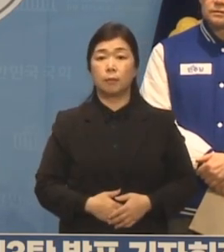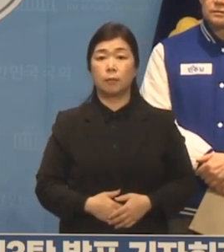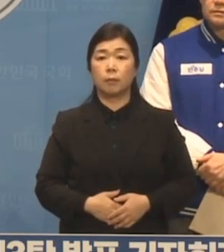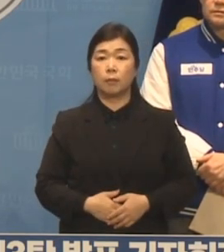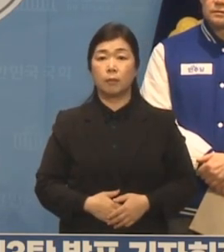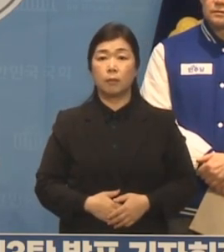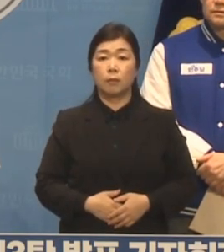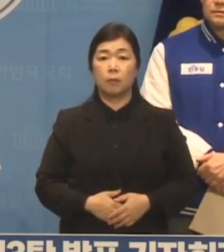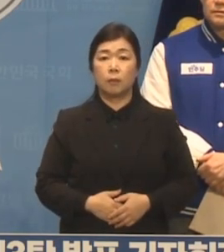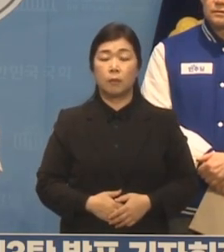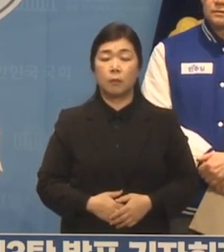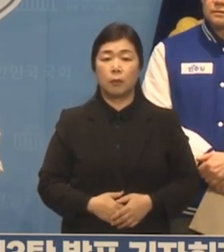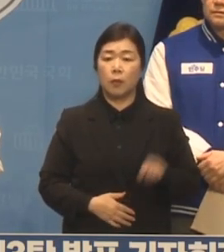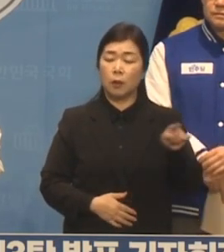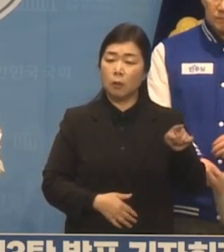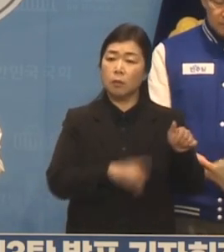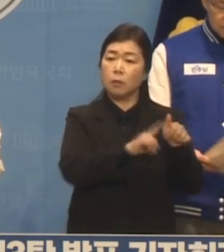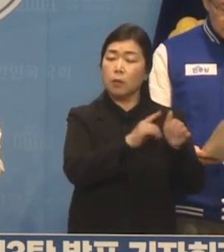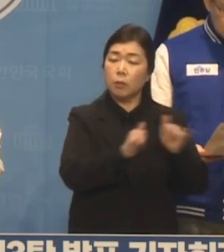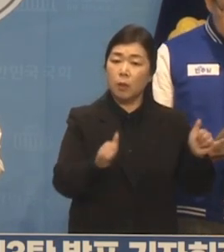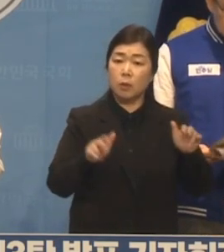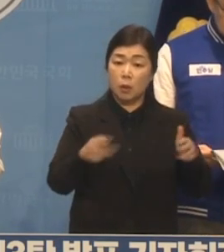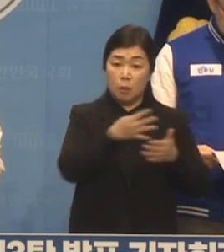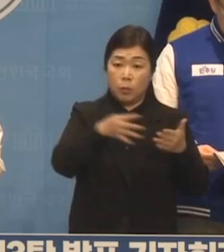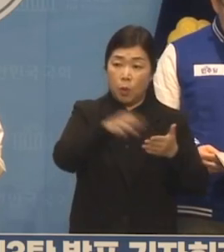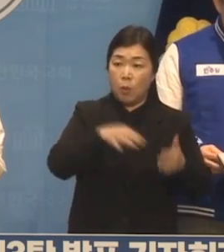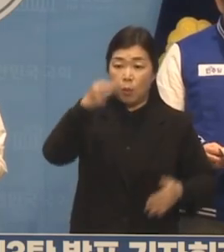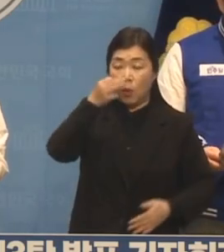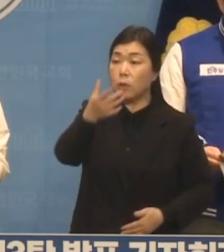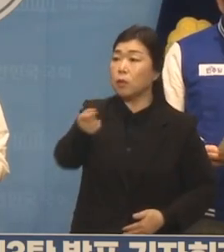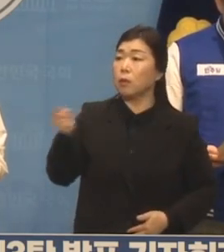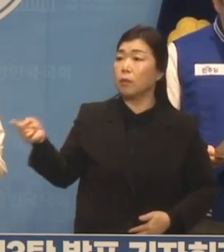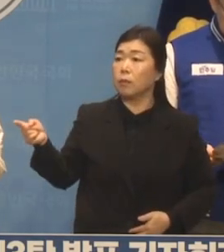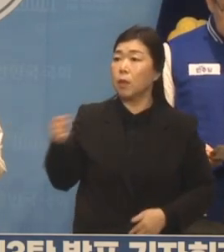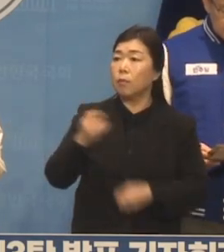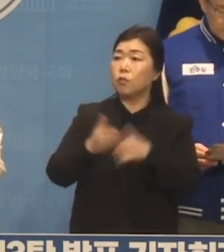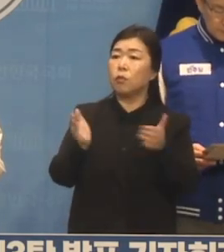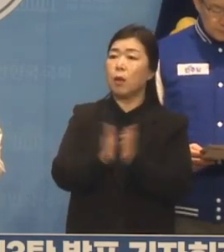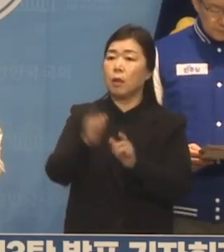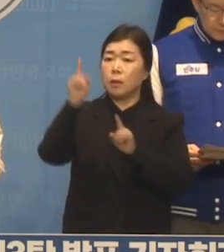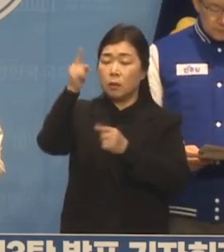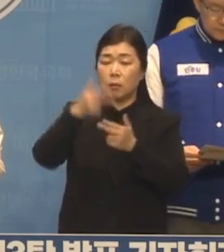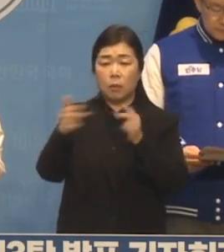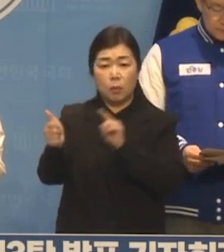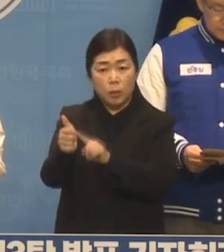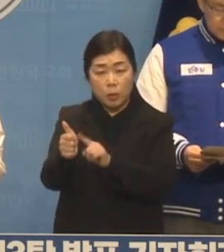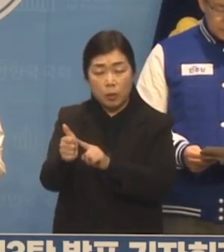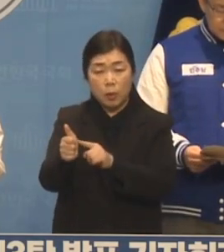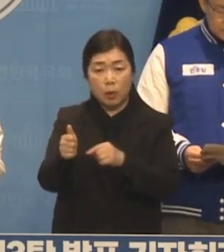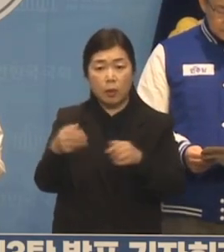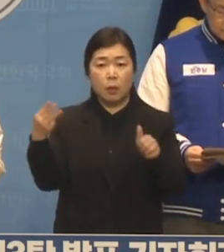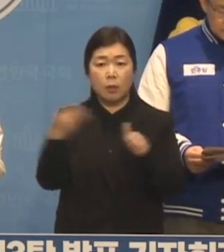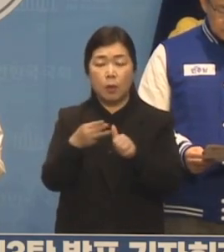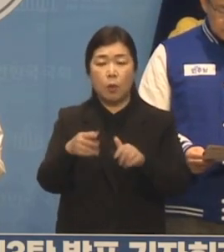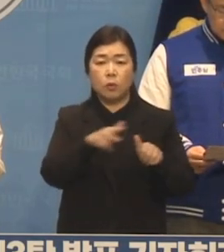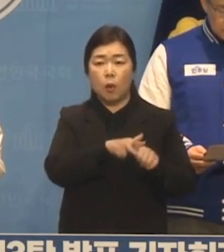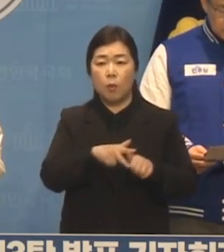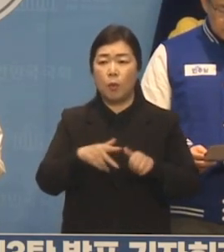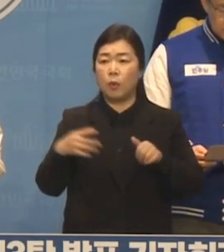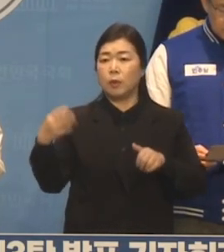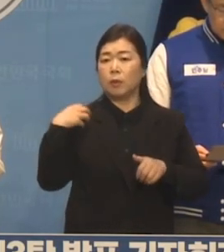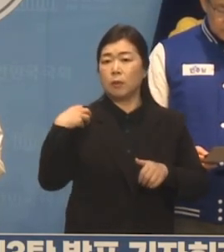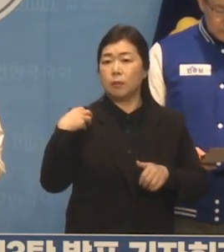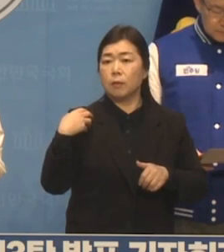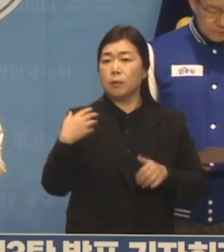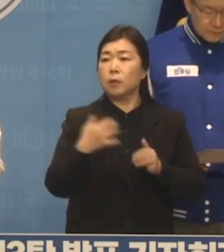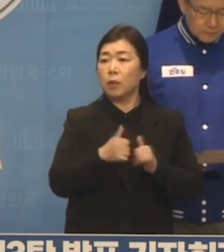있다고 합니다. 이 요원은 지금 표에 보여드리는 더불어민주당 이재명 당대표 테러 정보 전파책에